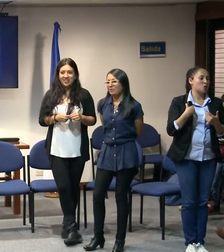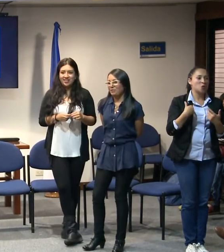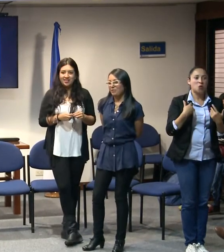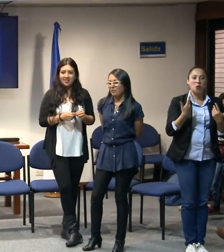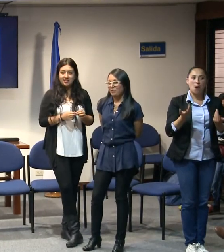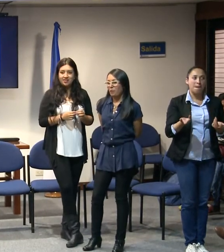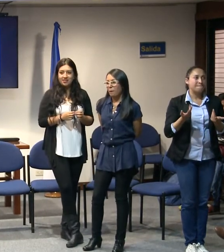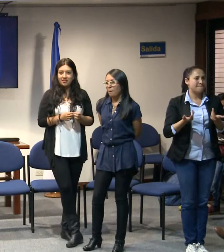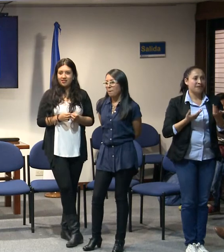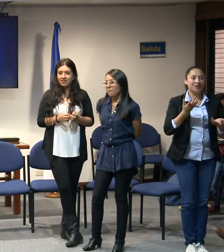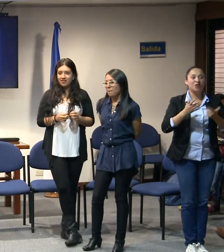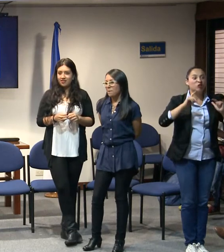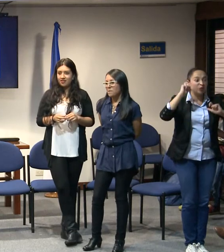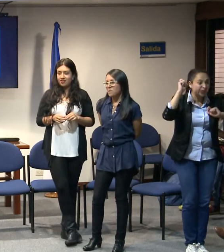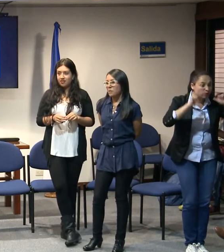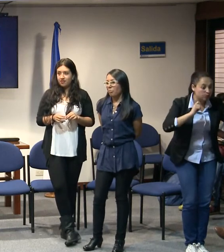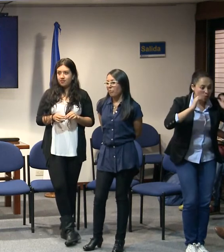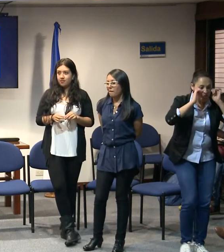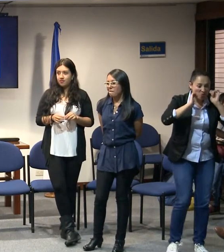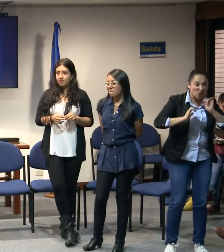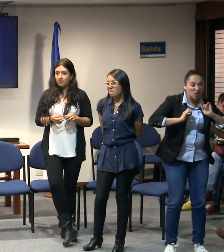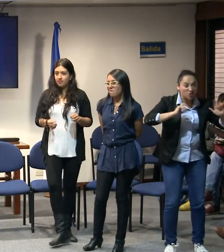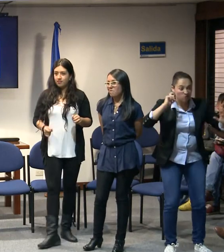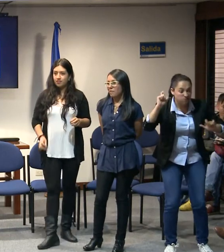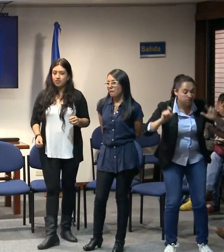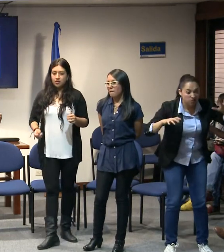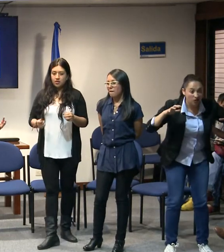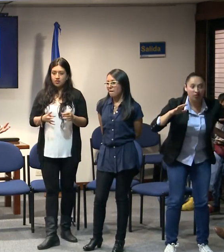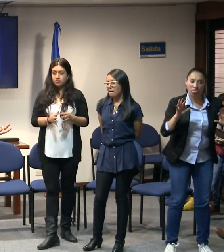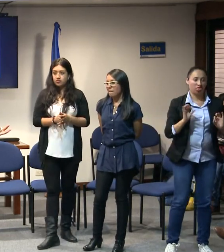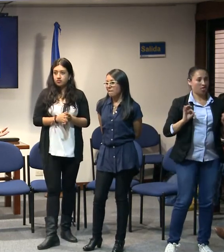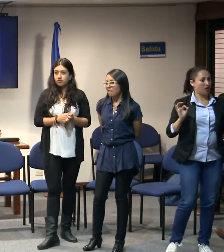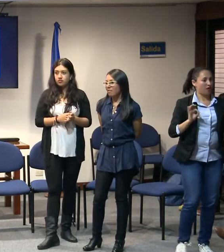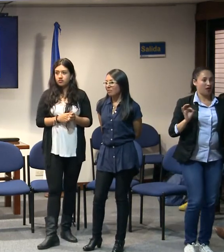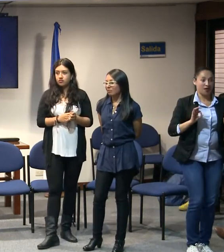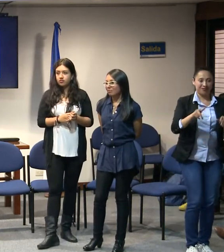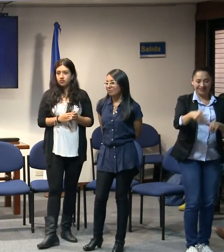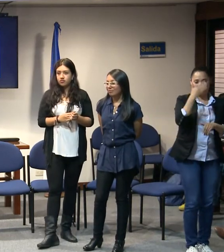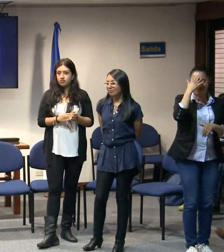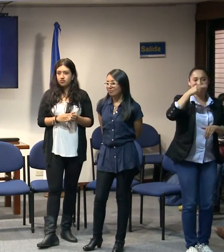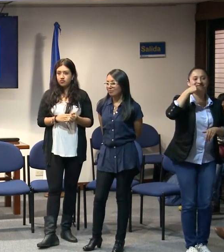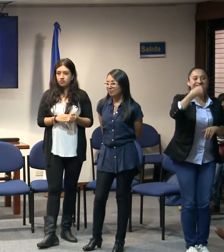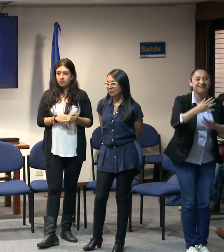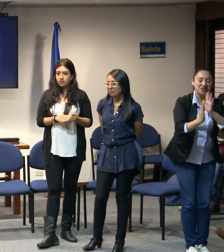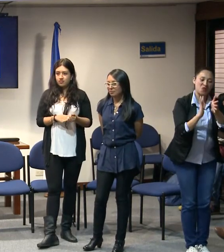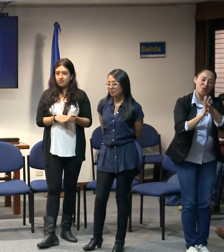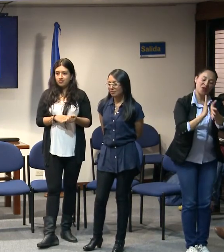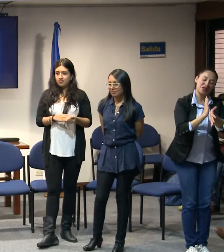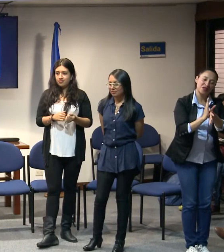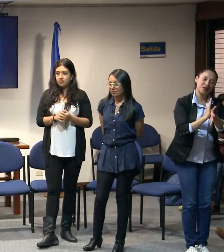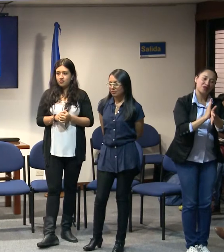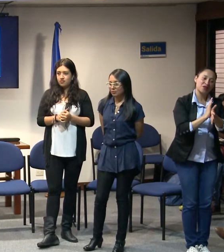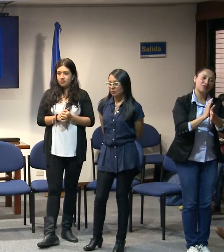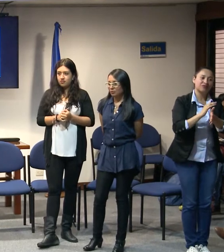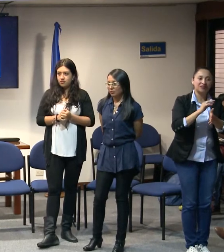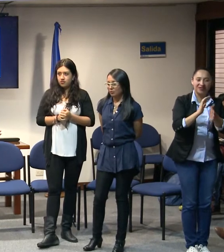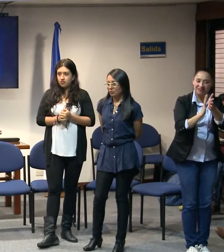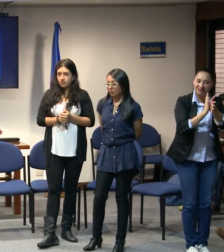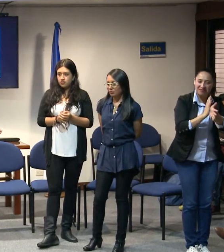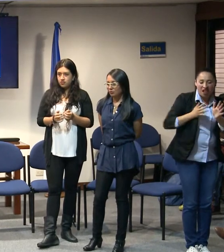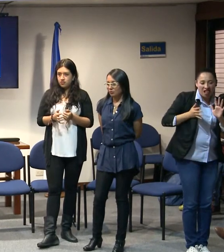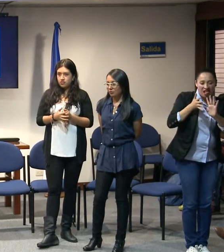esa expresión corporal que se necesita para narrar un cuento. Obviamente si uno